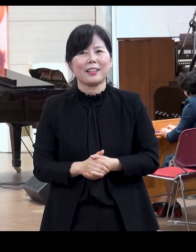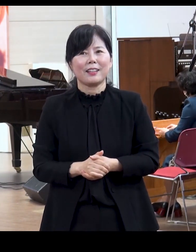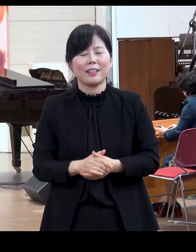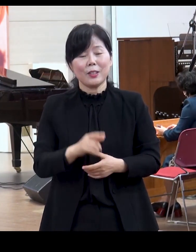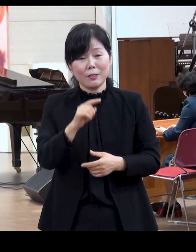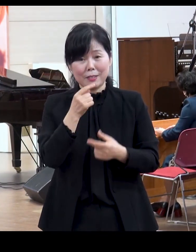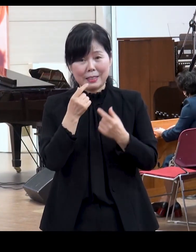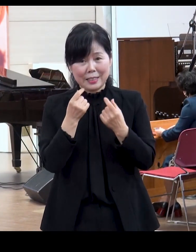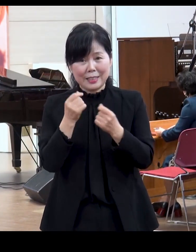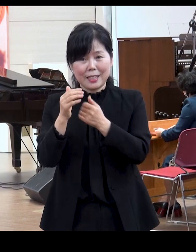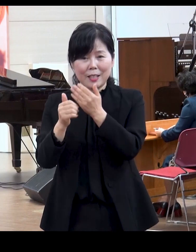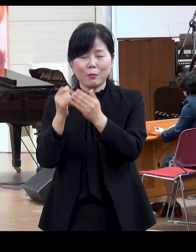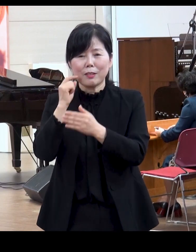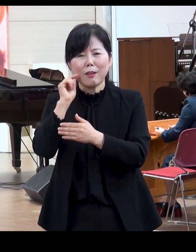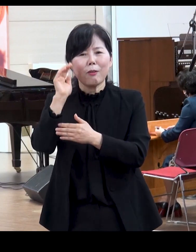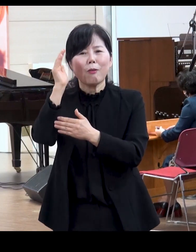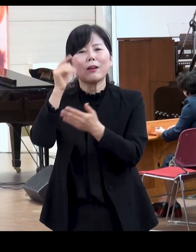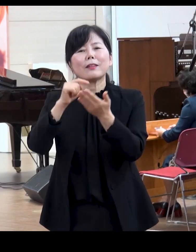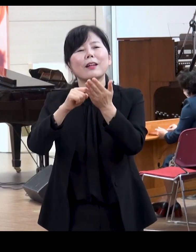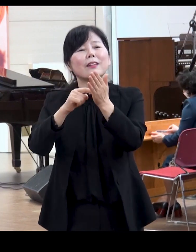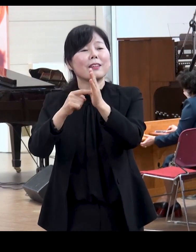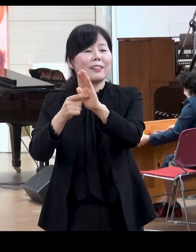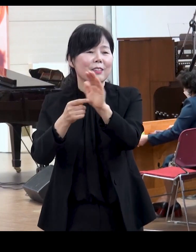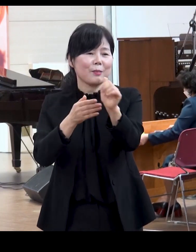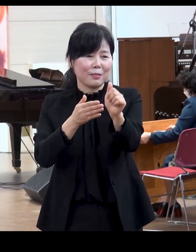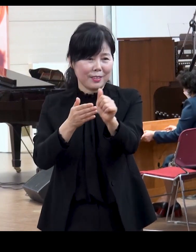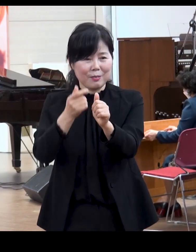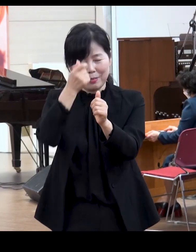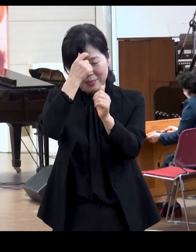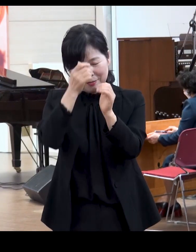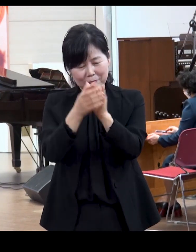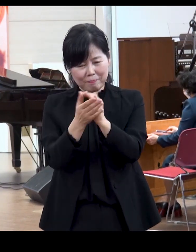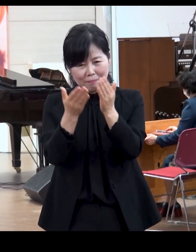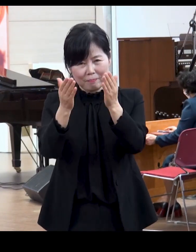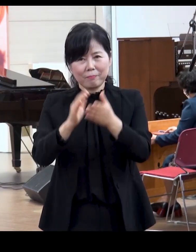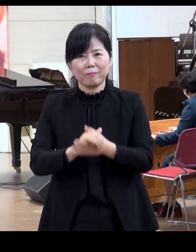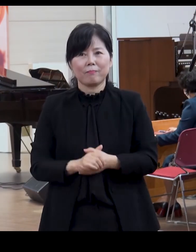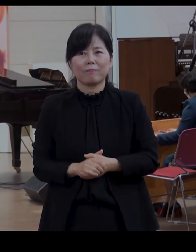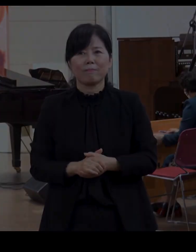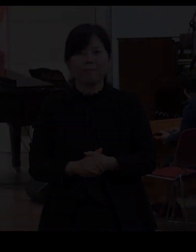그렇게 하나님 앞에 영광 돌리시기 바랍니다. 기도하겠습니다.